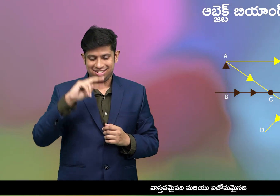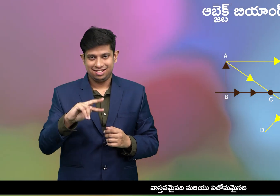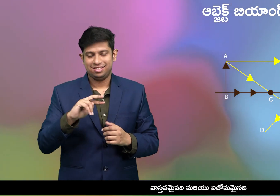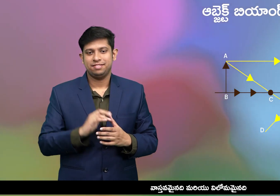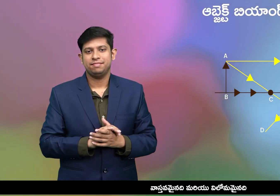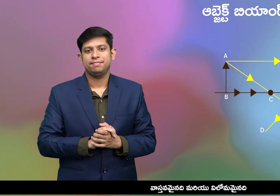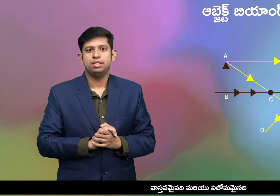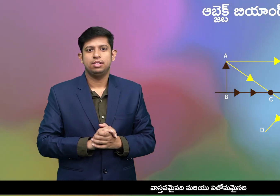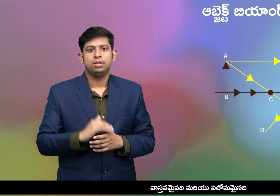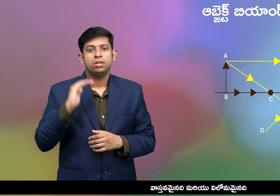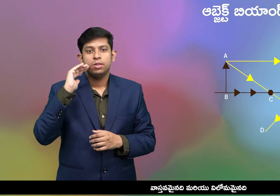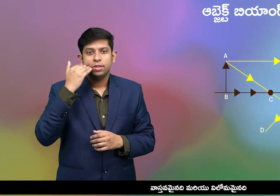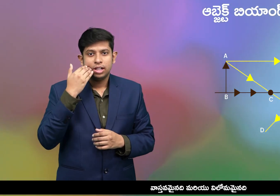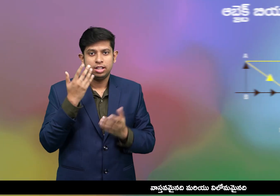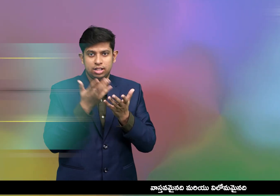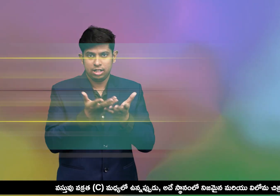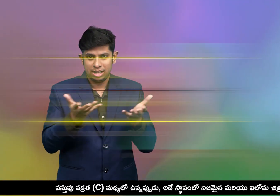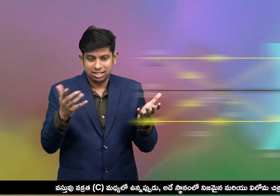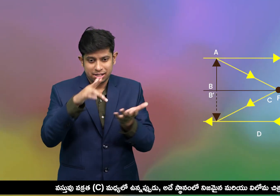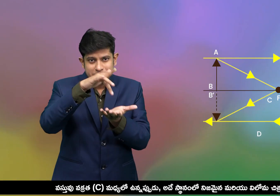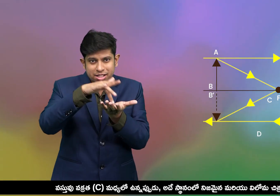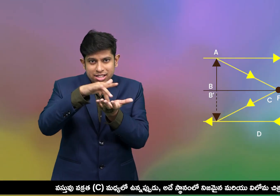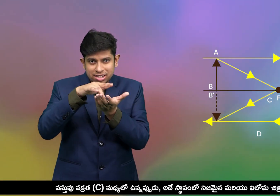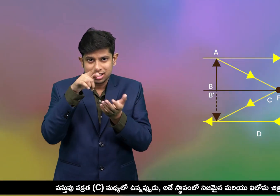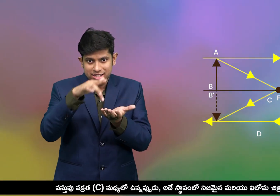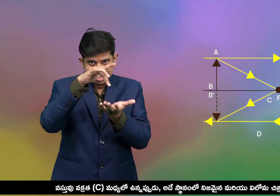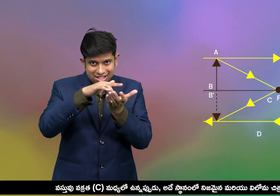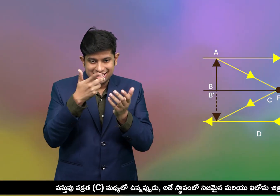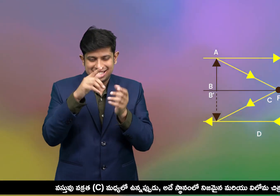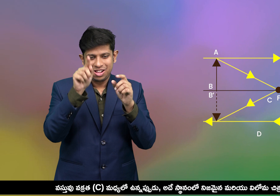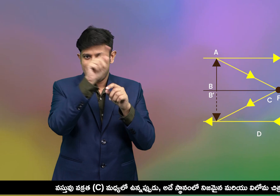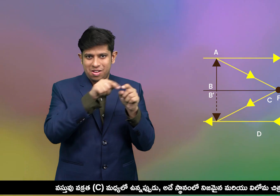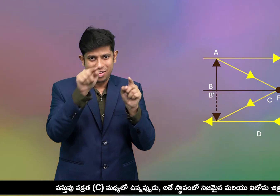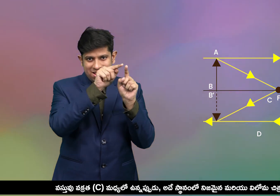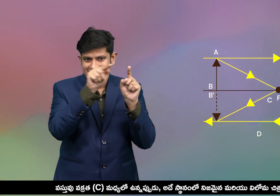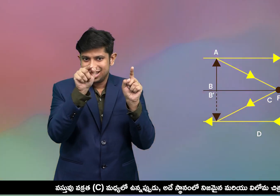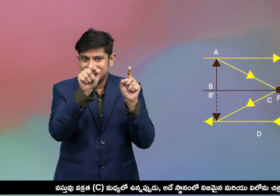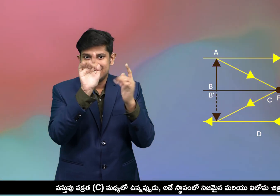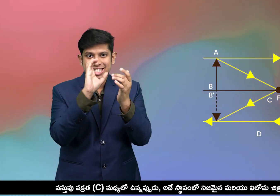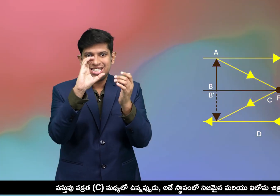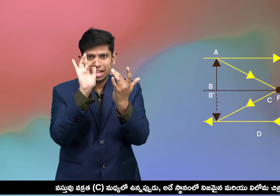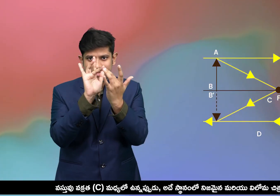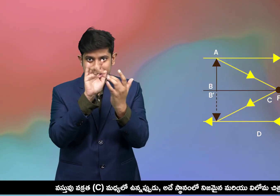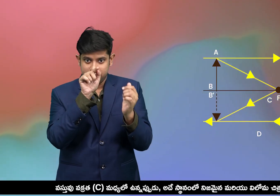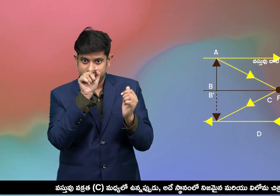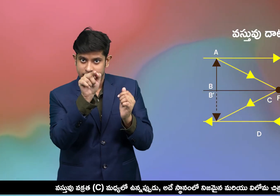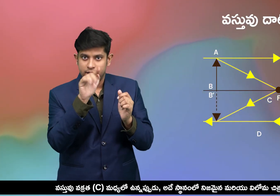వాస్తవమైనది మరియు విలోమమైనది. వస్తువు వక్రత సి మధ్యలో ఉన్నప్పుడు అదే స్థానంలో నిజమైన మరియు విలోమ